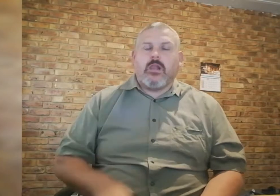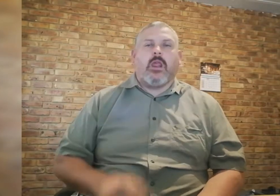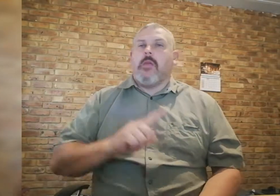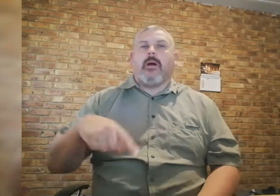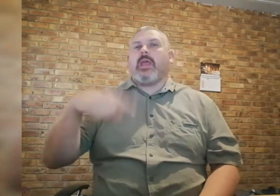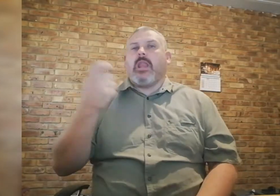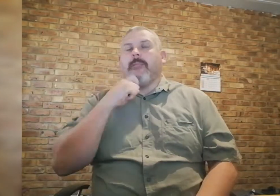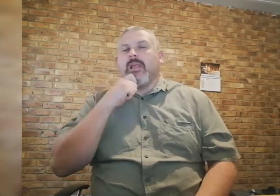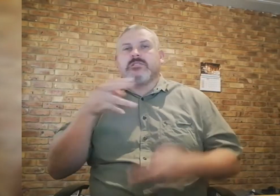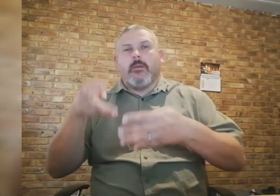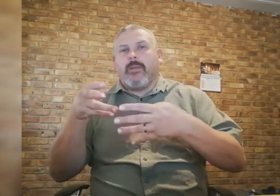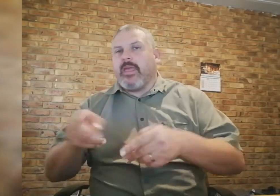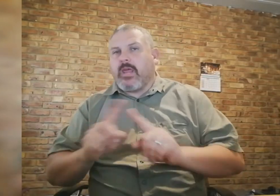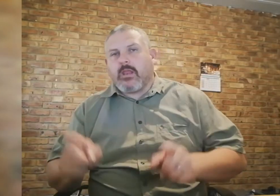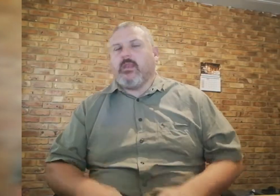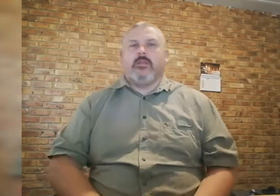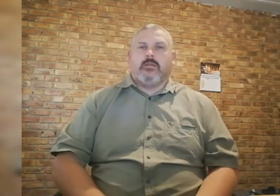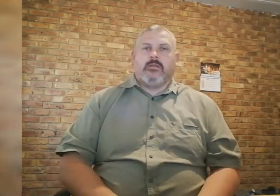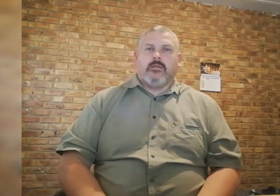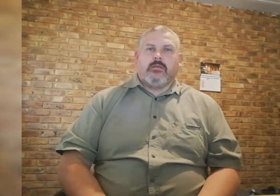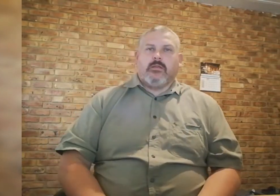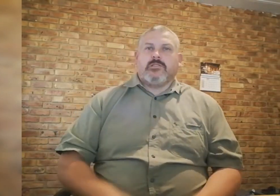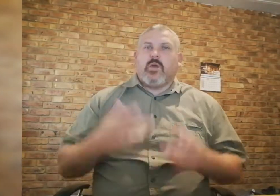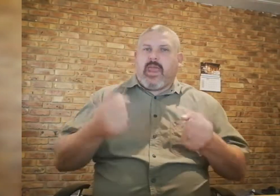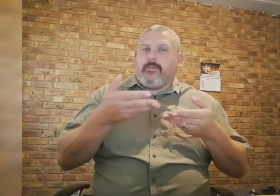nie, mag die ander mense beledig nie. So het